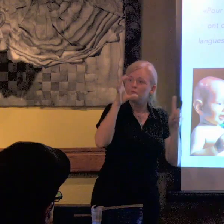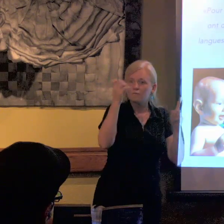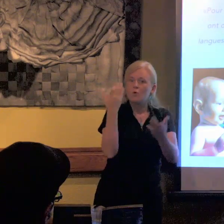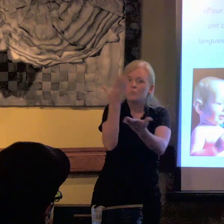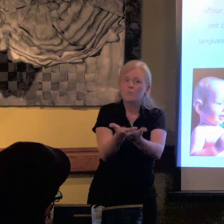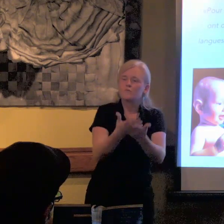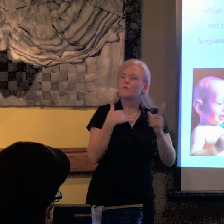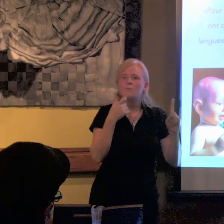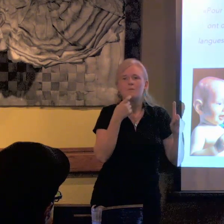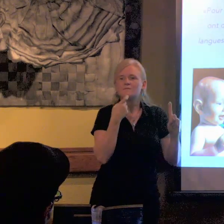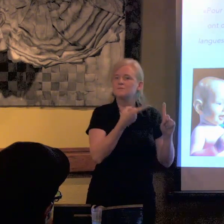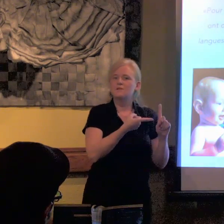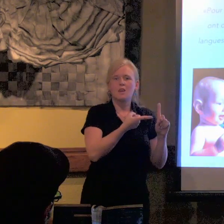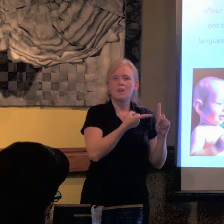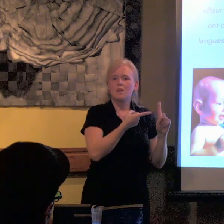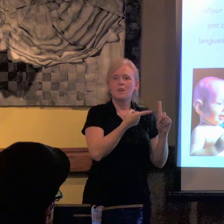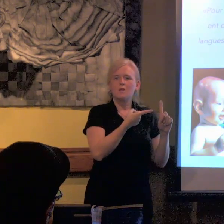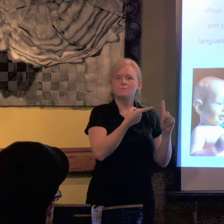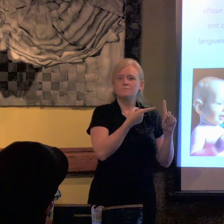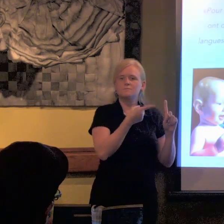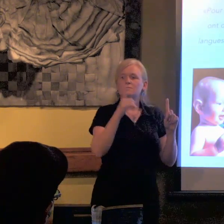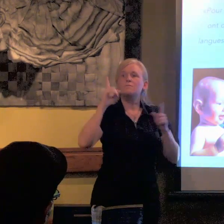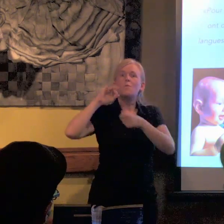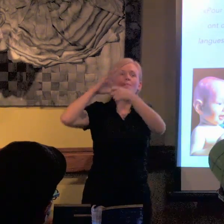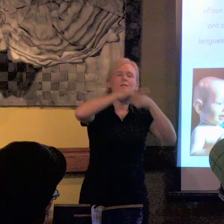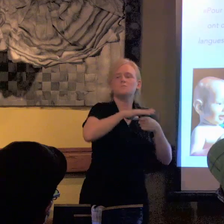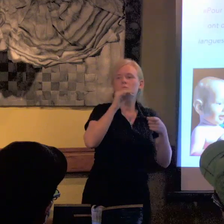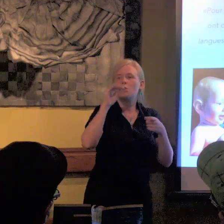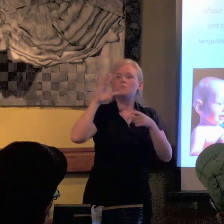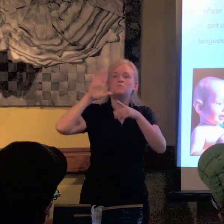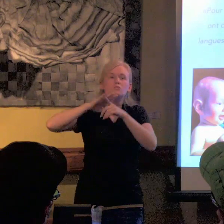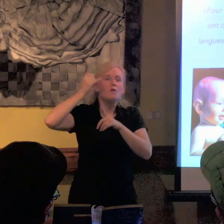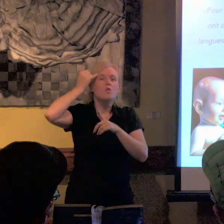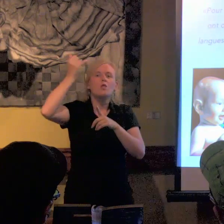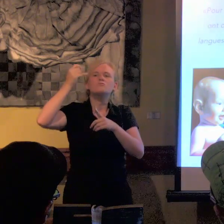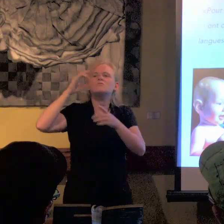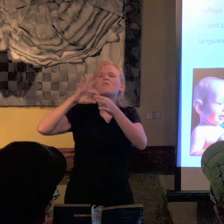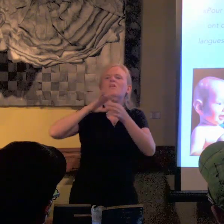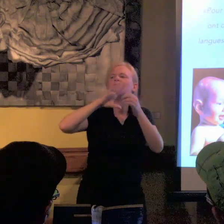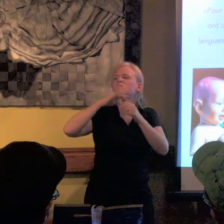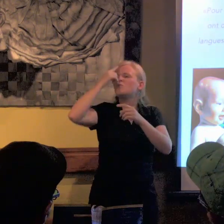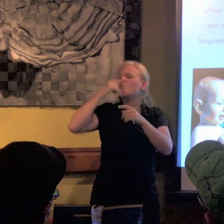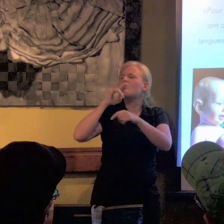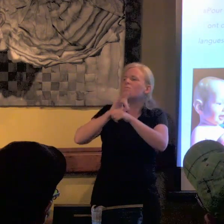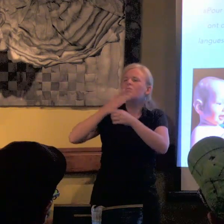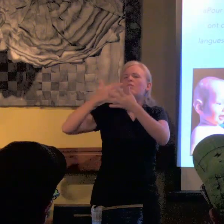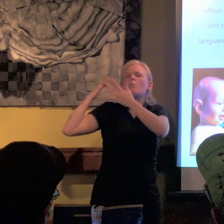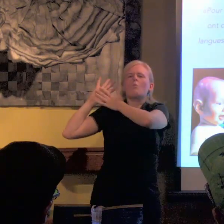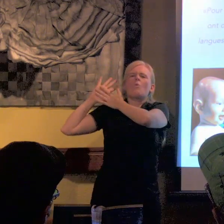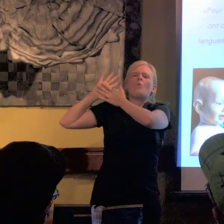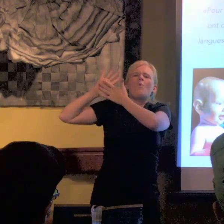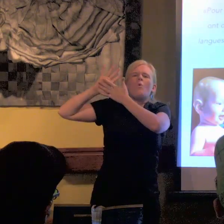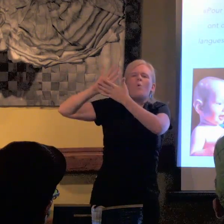médical, qui est vraiment composé de personnes entendantes, qui tient à avoir des preuves de l'importance, par exemple, de la langue des